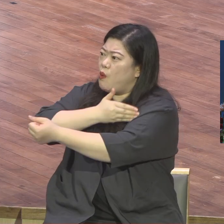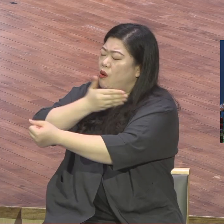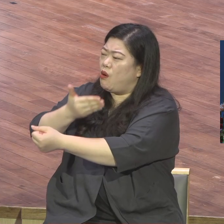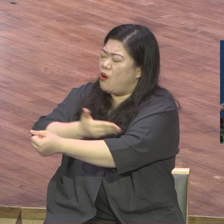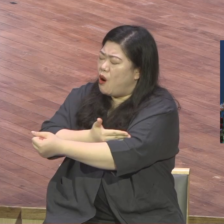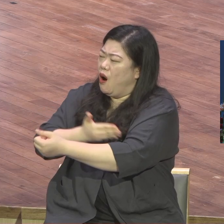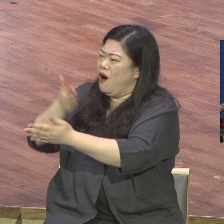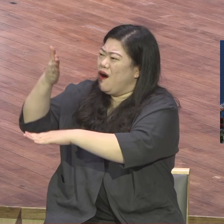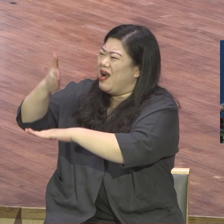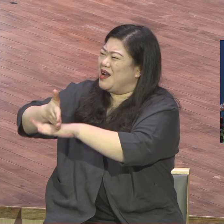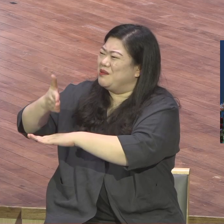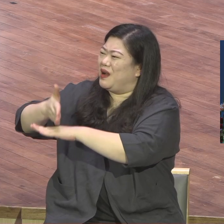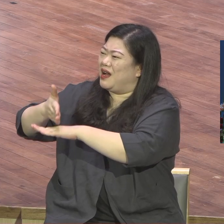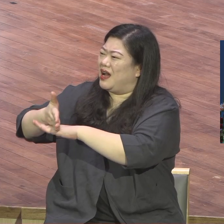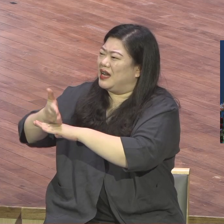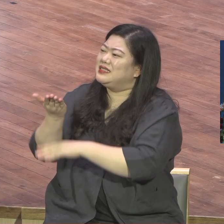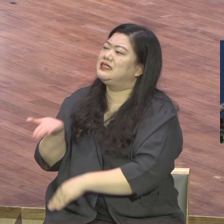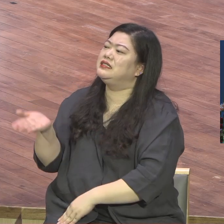있다.